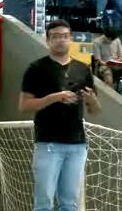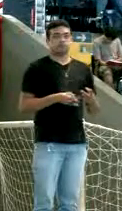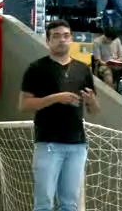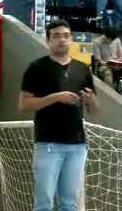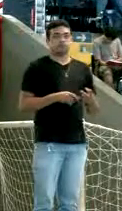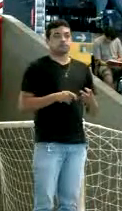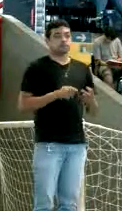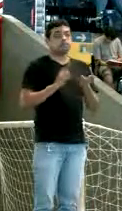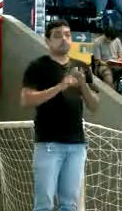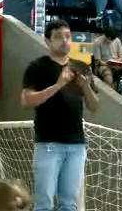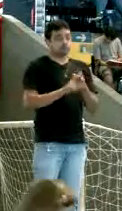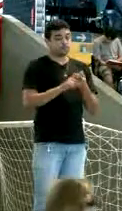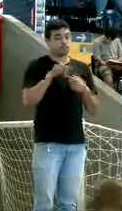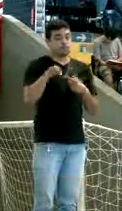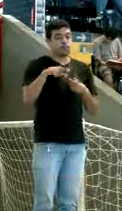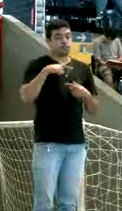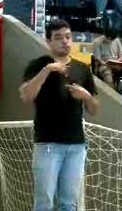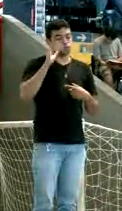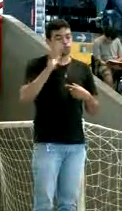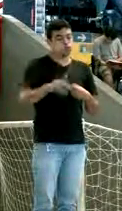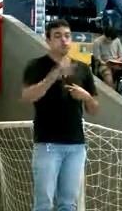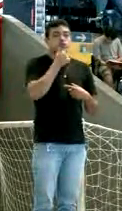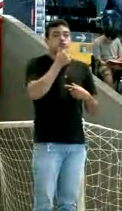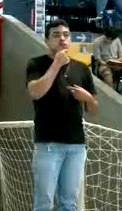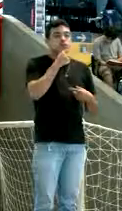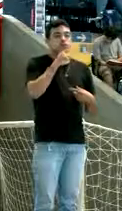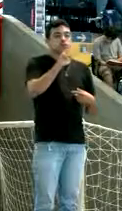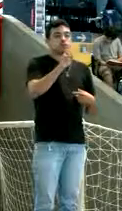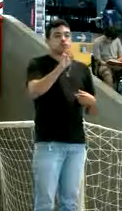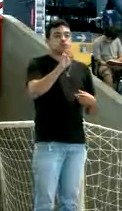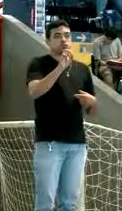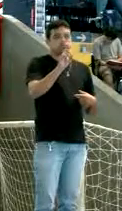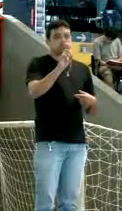E naquela plateia havia um senhor chamado Georges Méliès.